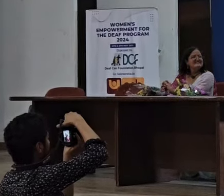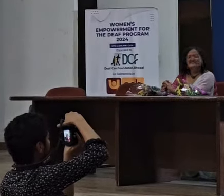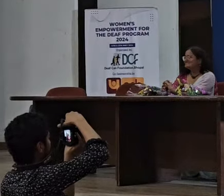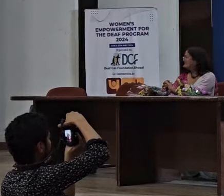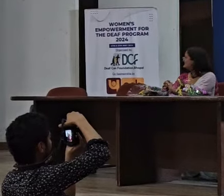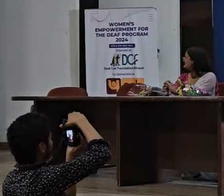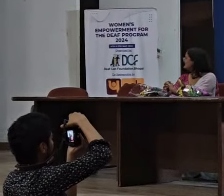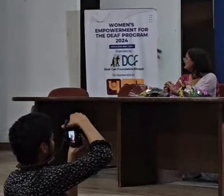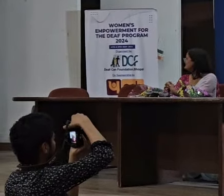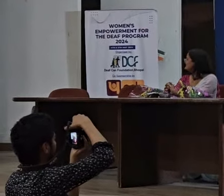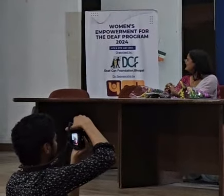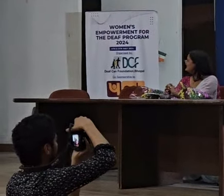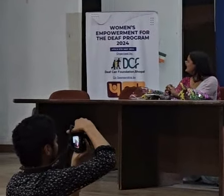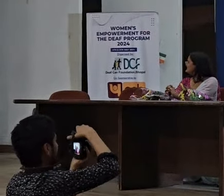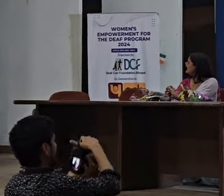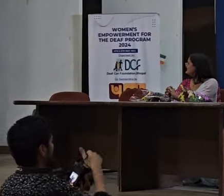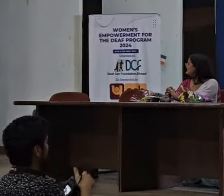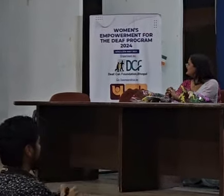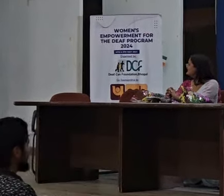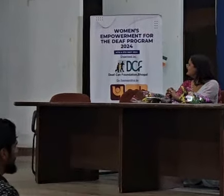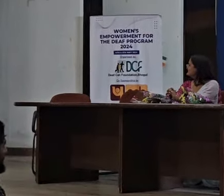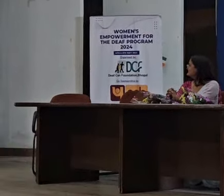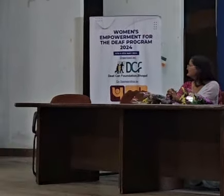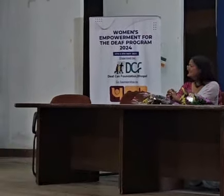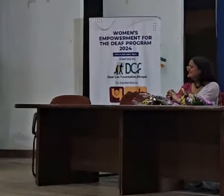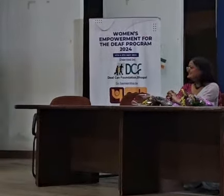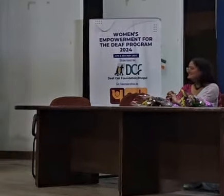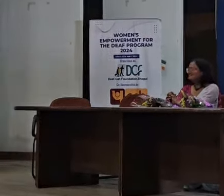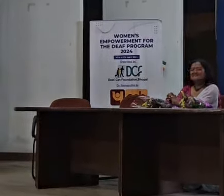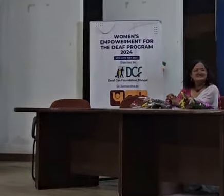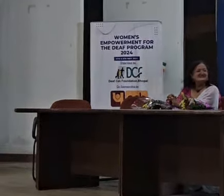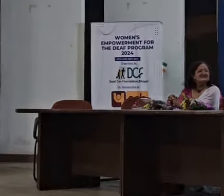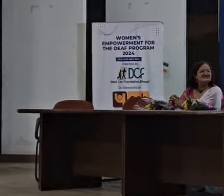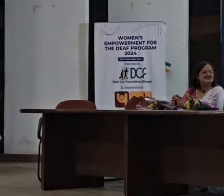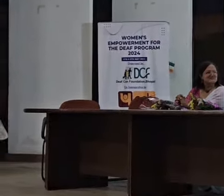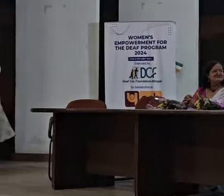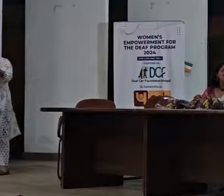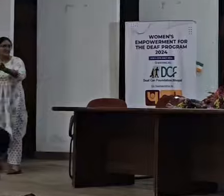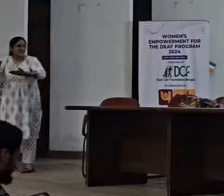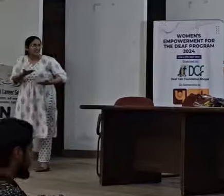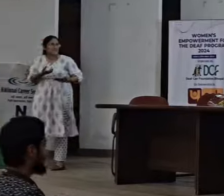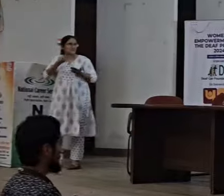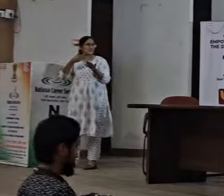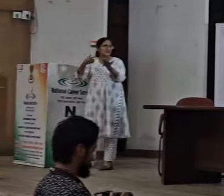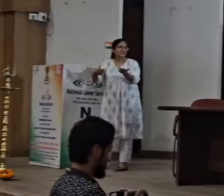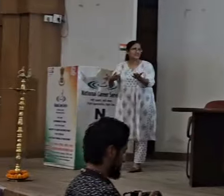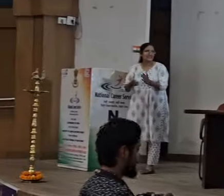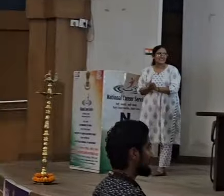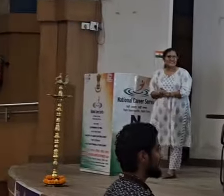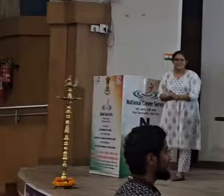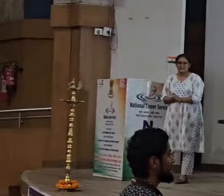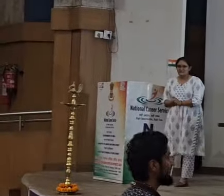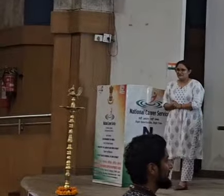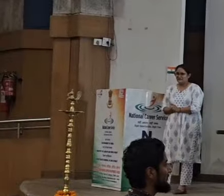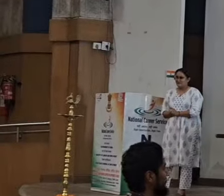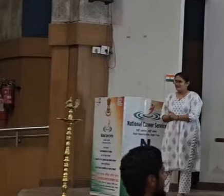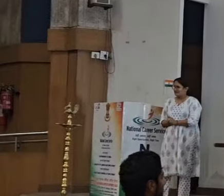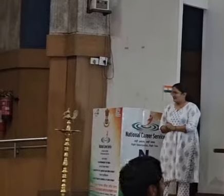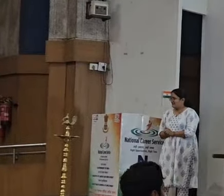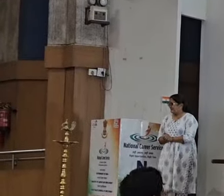हमारे गेस्ट को इन्वाइट करना चाहूंगी जो मिस्टर मनोज कालवाडे सर है, रिहैबिलिटेशन ऑफिसर ऑफ नेशनल करियर सर्विस